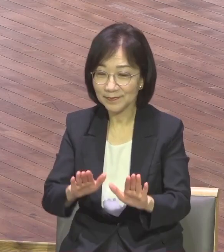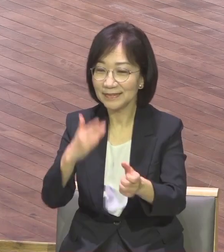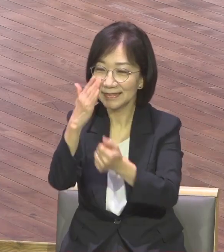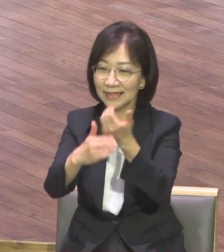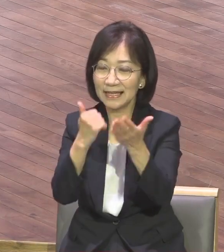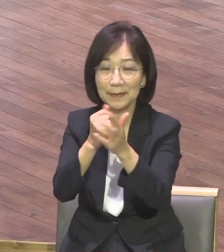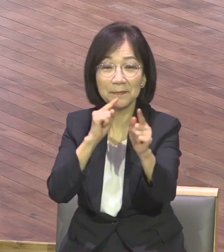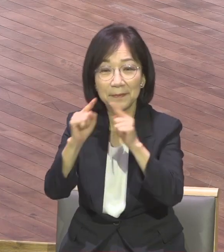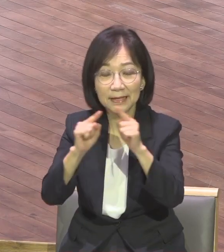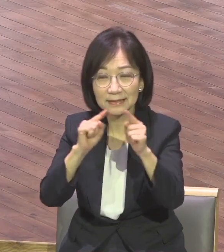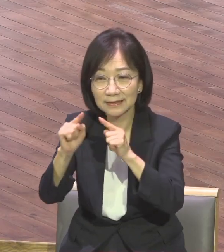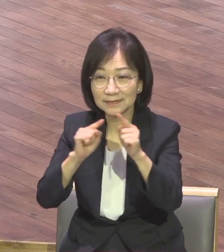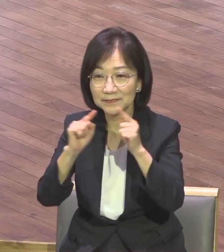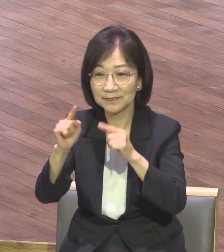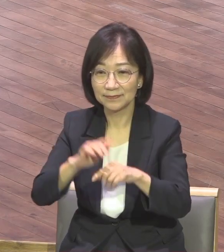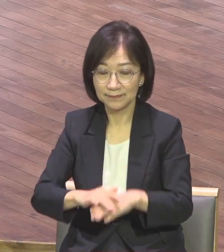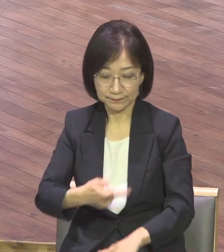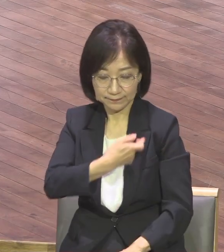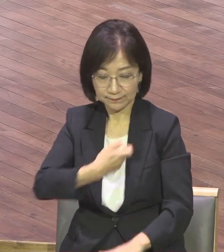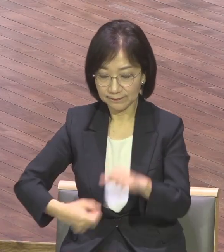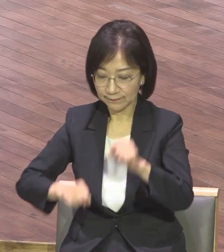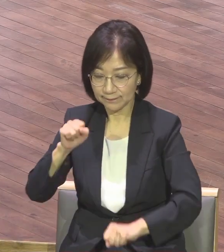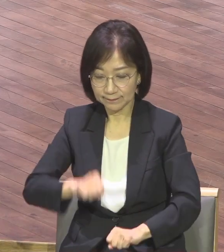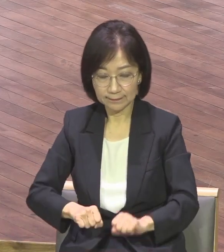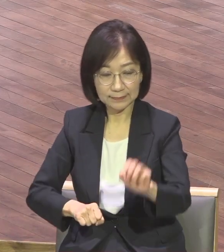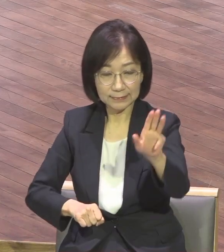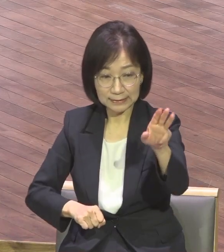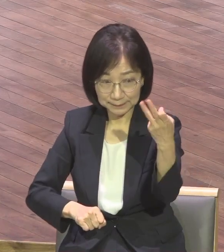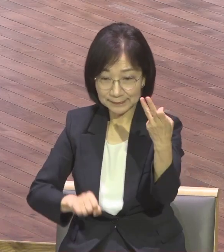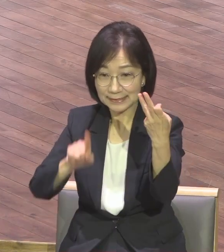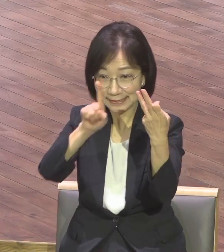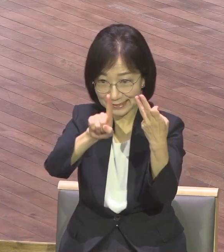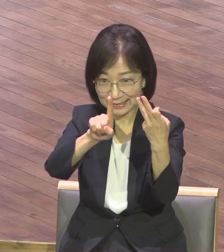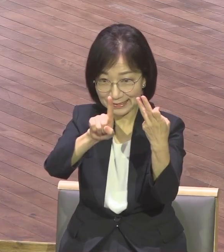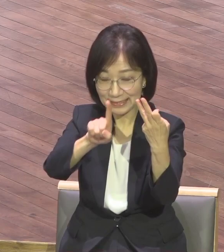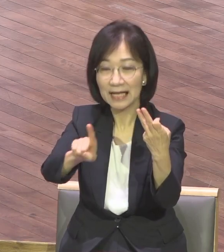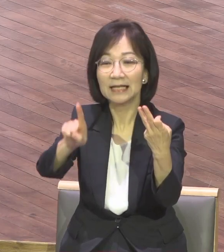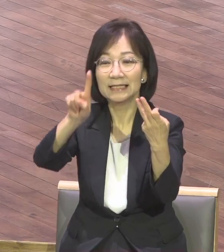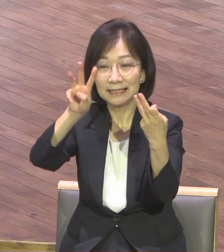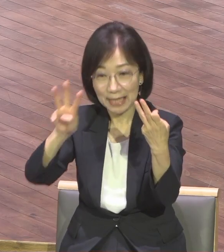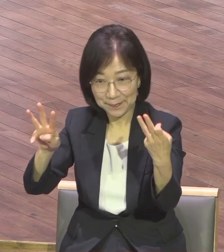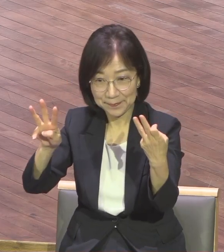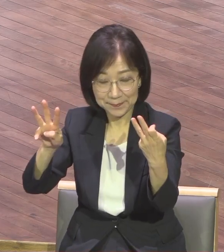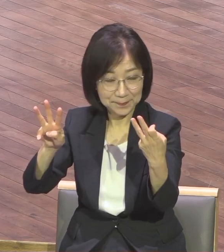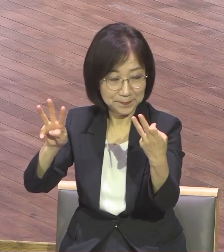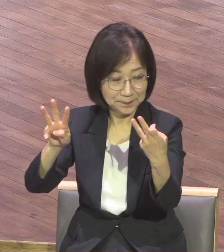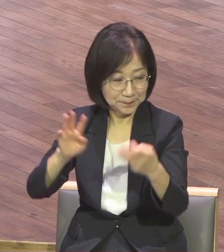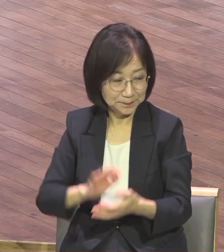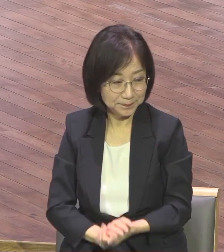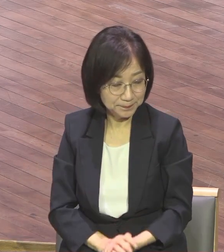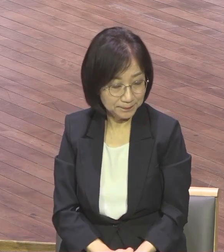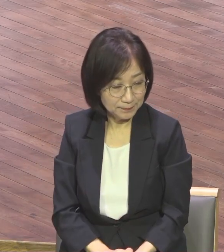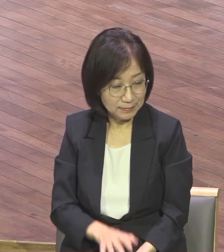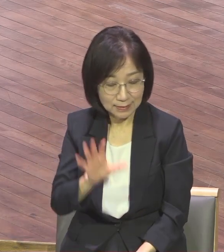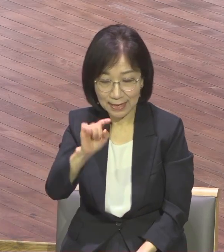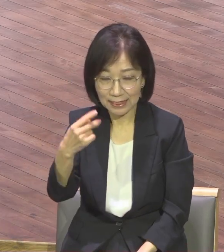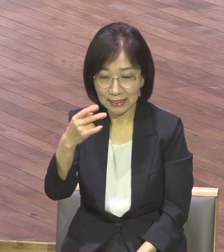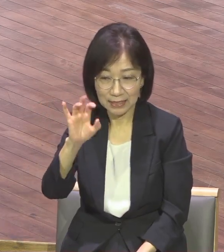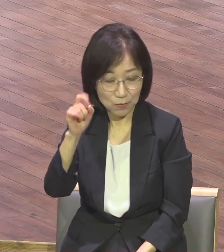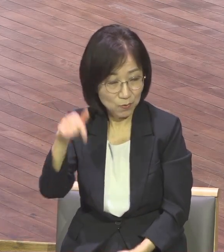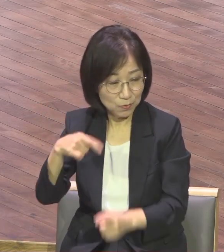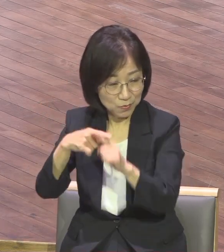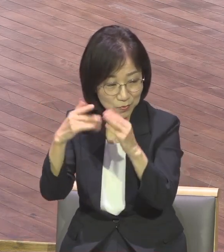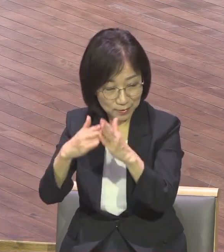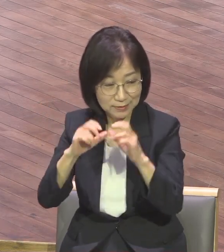오늘 은혜 받고 성취될 하나님 말씀은 사도행전 13장 1절에서 3절 말씀입니다. 안디옥